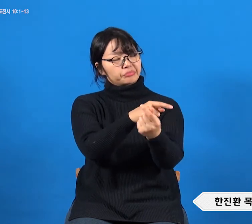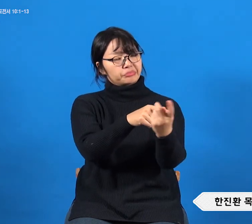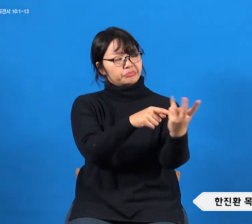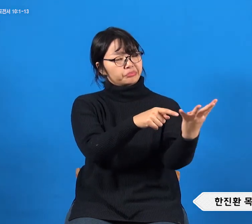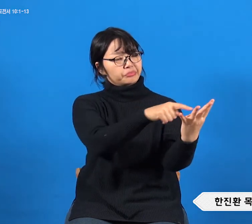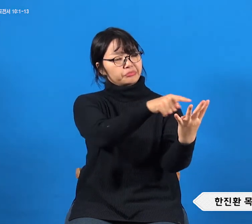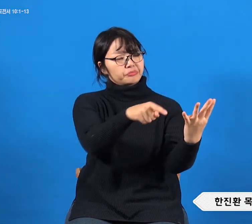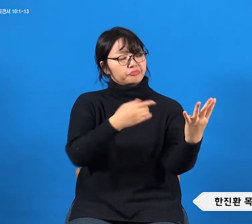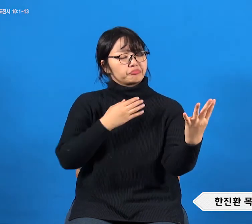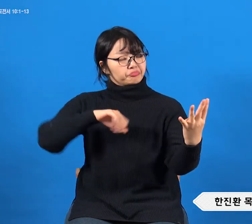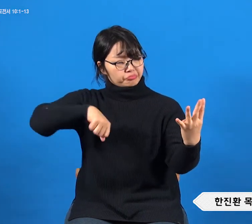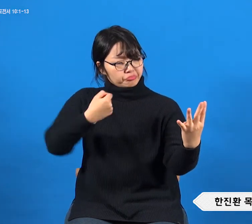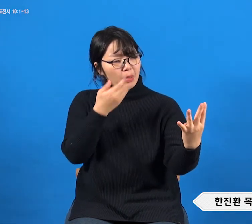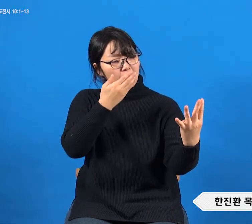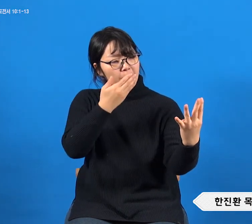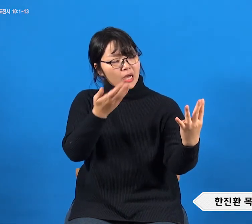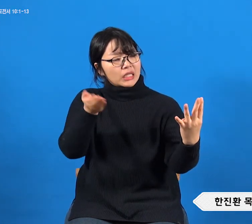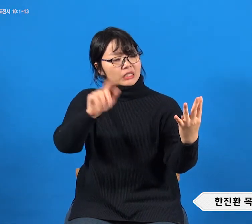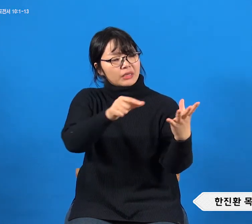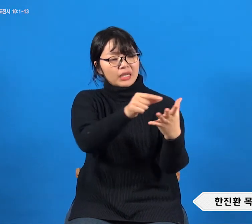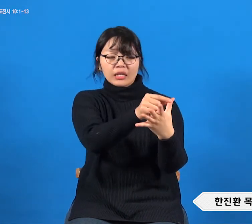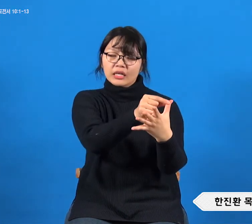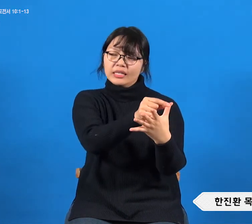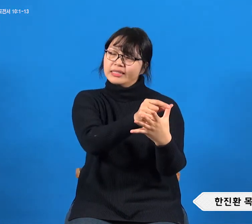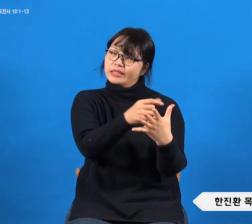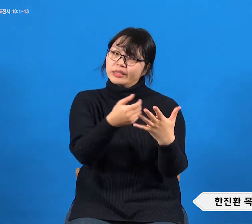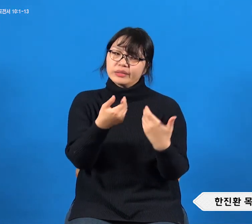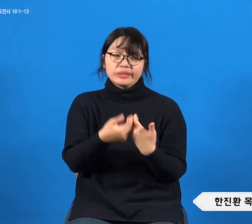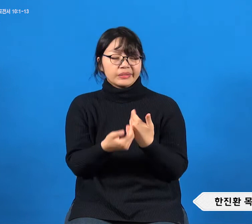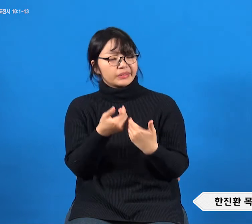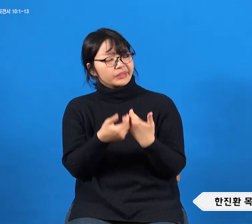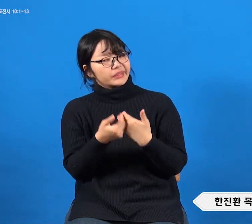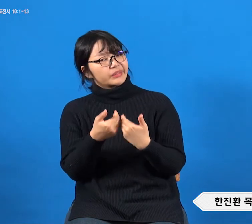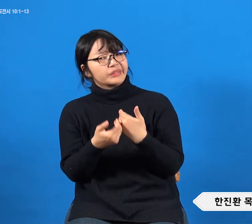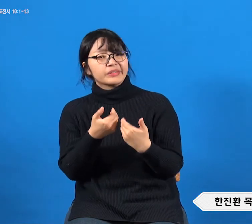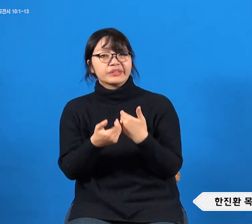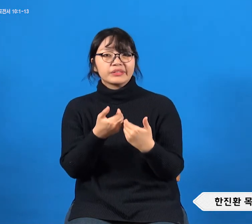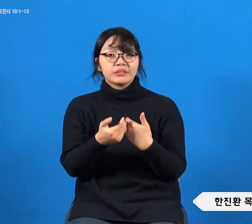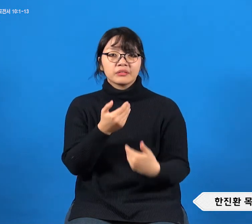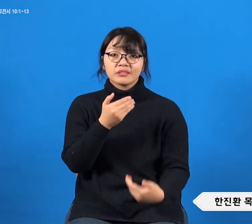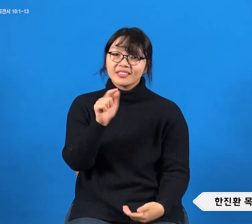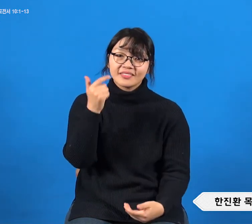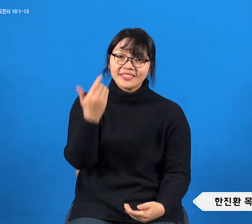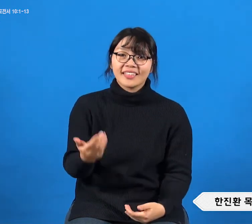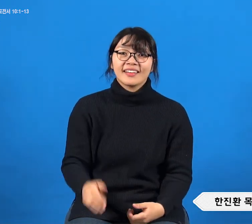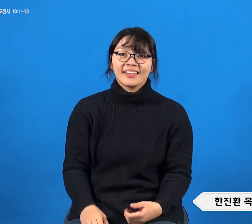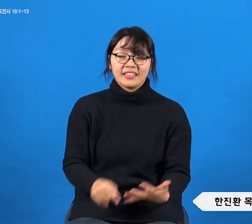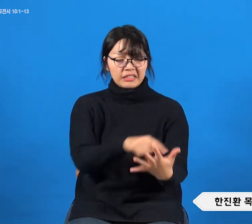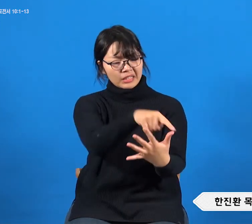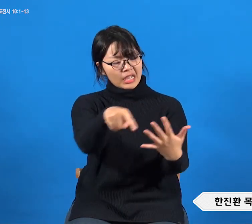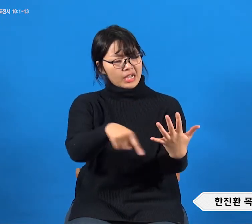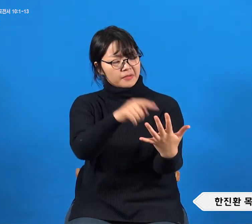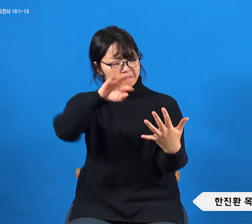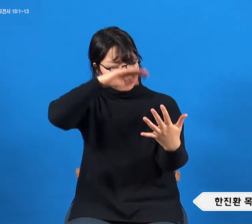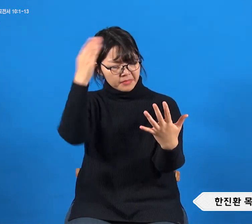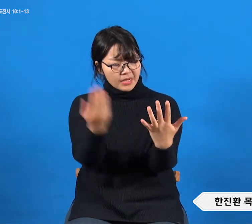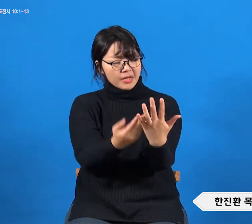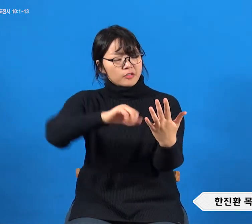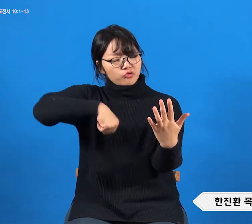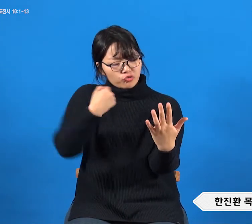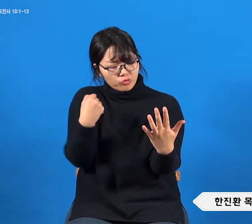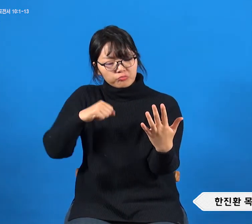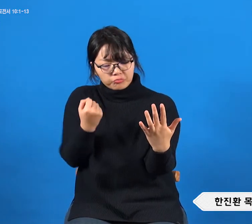이것만큼은 좀 곤란해 하는 그런 부분이 없습니까? 난 다 순종할 수 있어, 또 순종해. 하지만